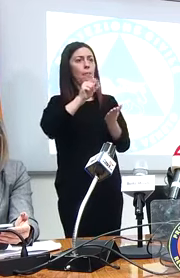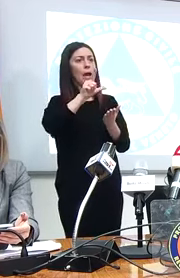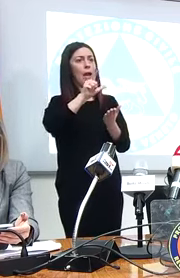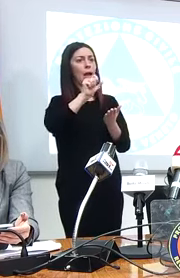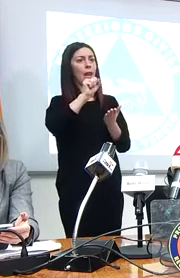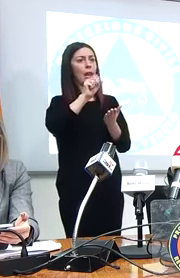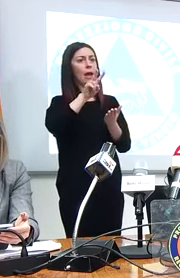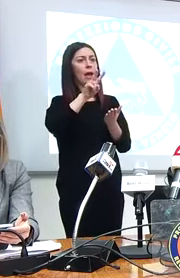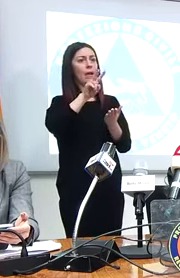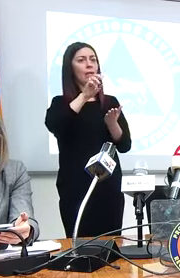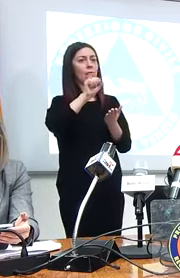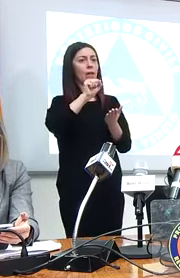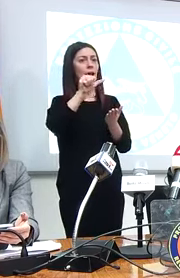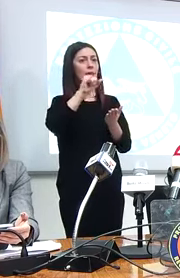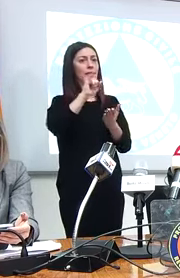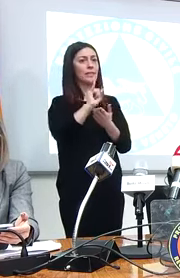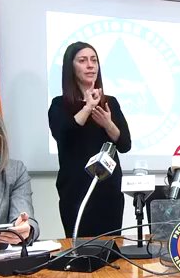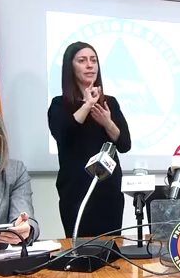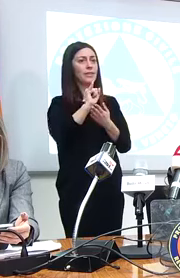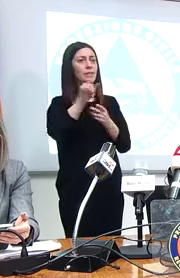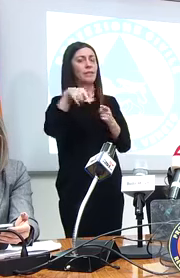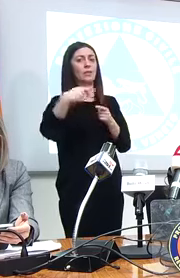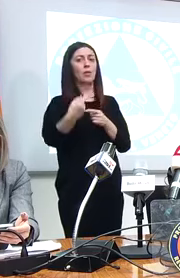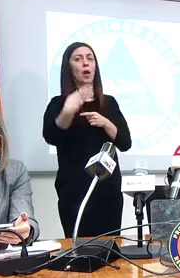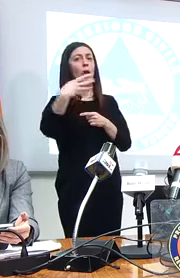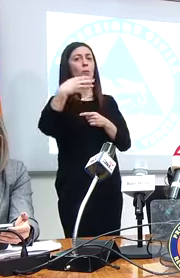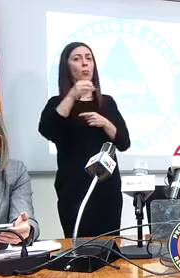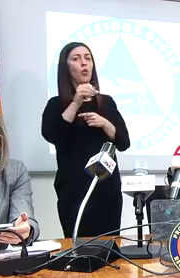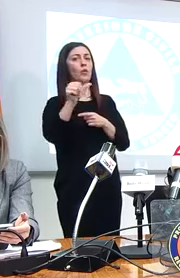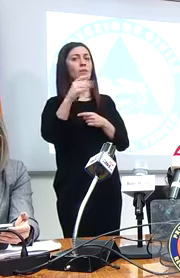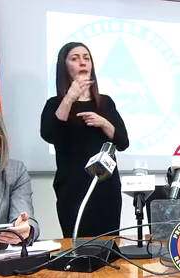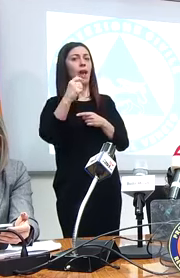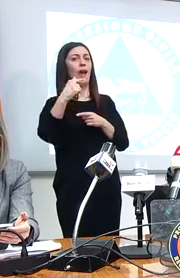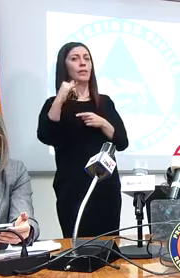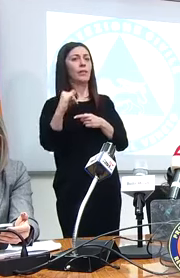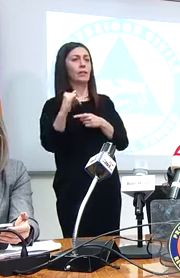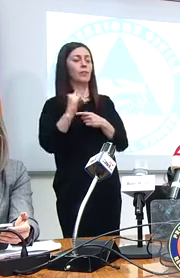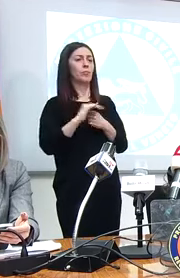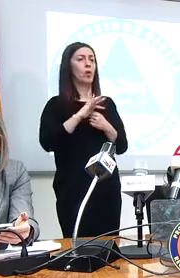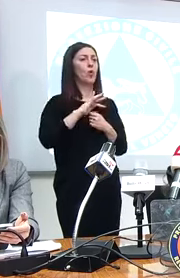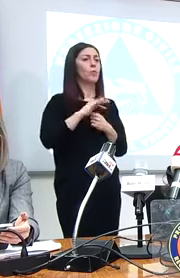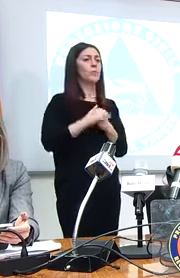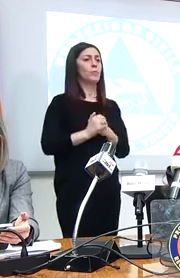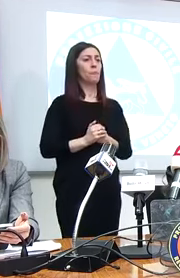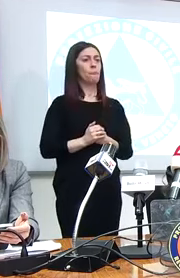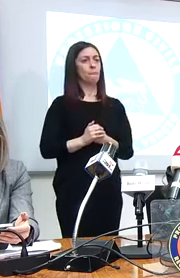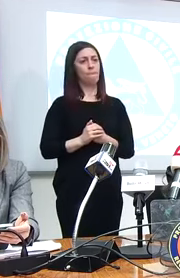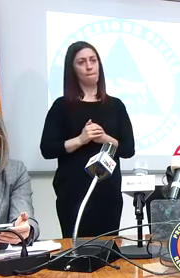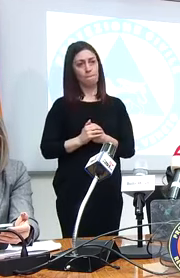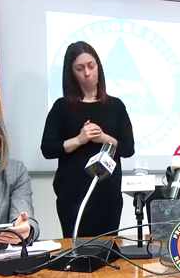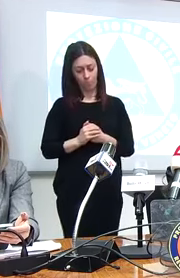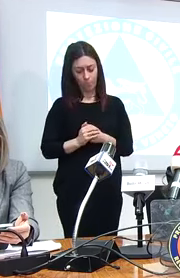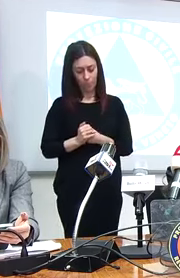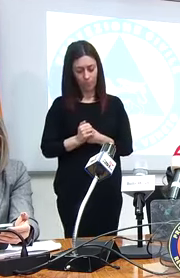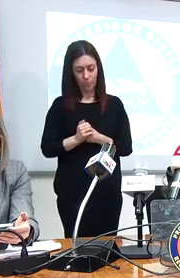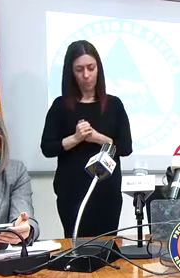Moscati. E Marchiori che non aveva finito. Ma hai fatto la domanda decisiva però.